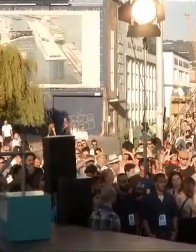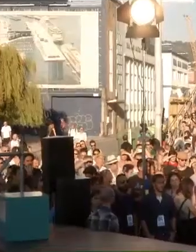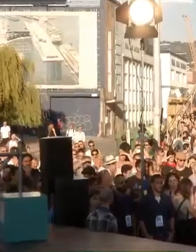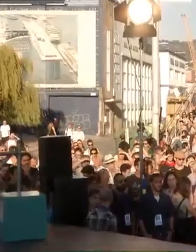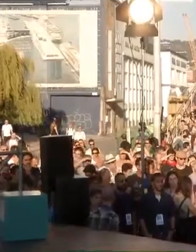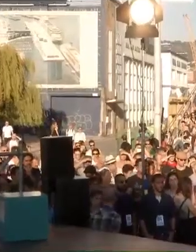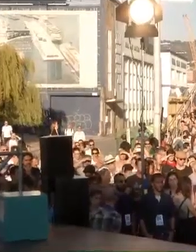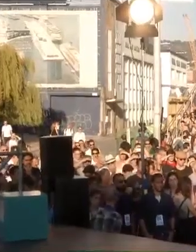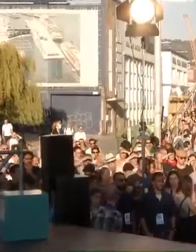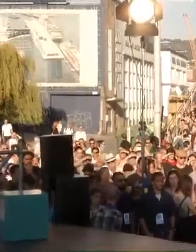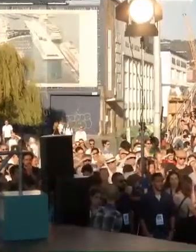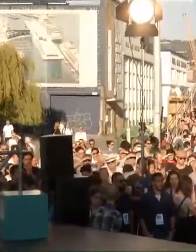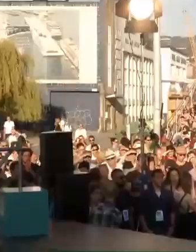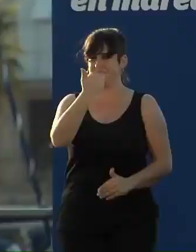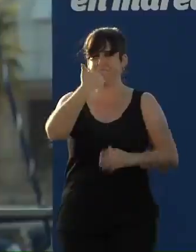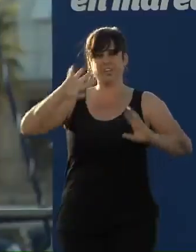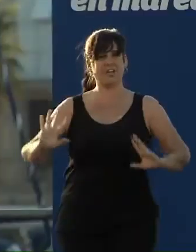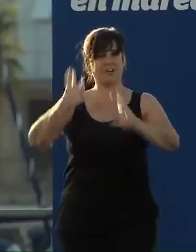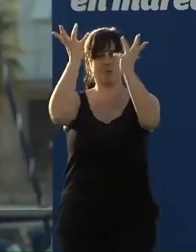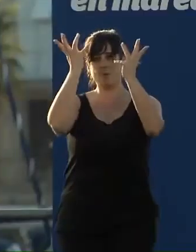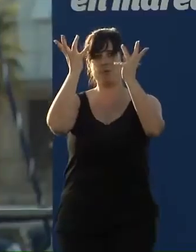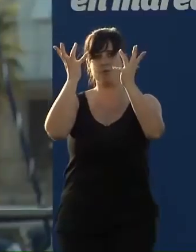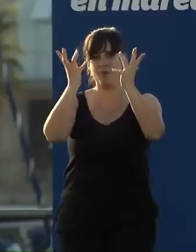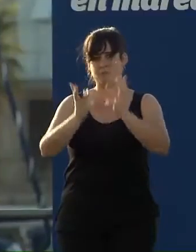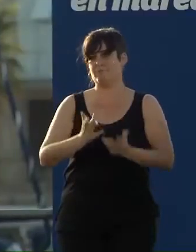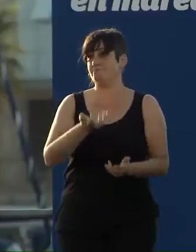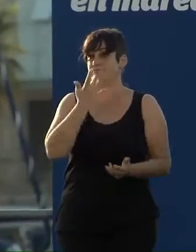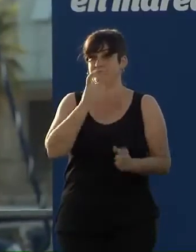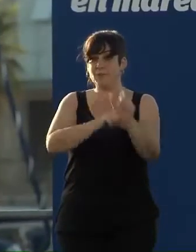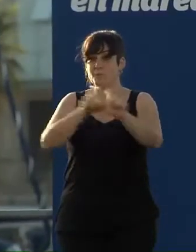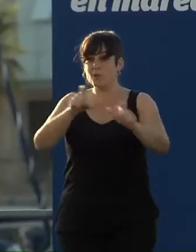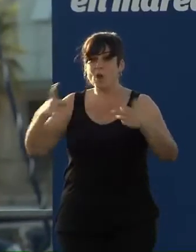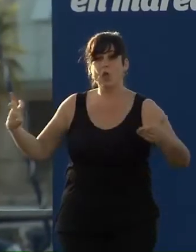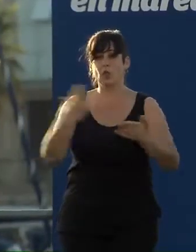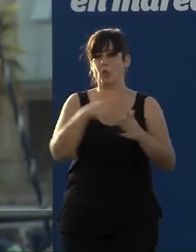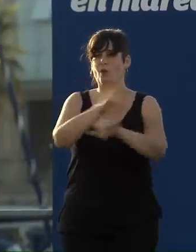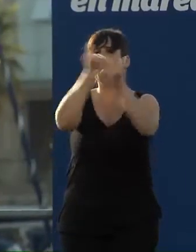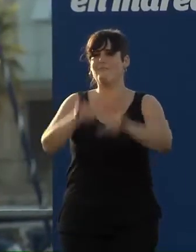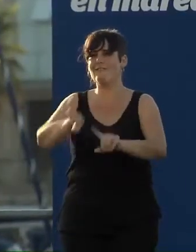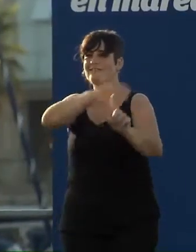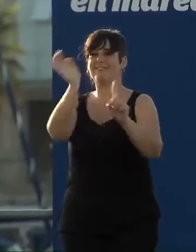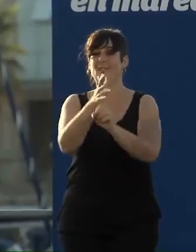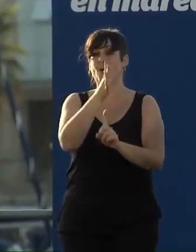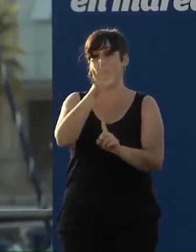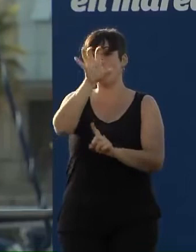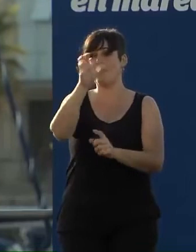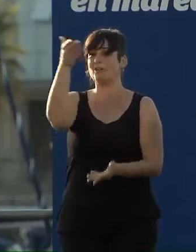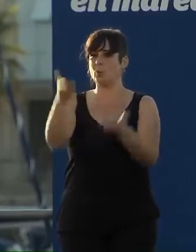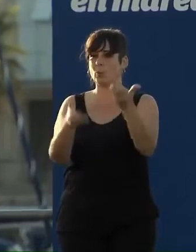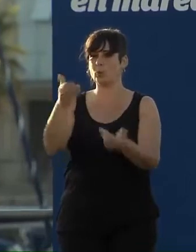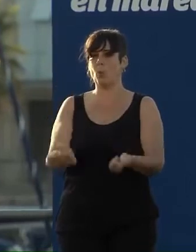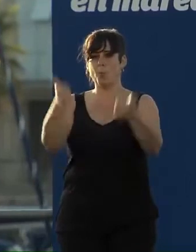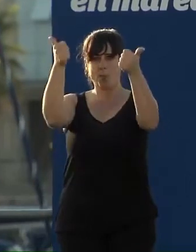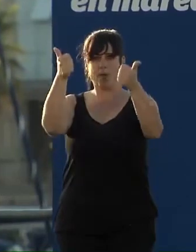para algo tan revolucionario como que todo mundo pueda ser feliz n un país un poco más xo y ahora